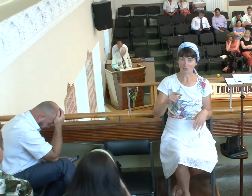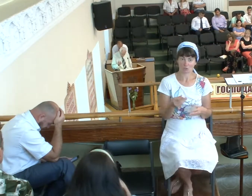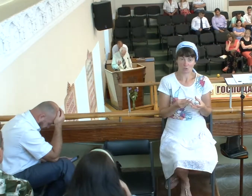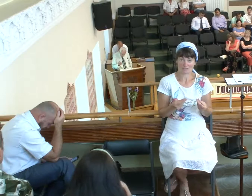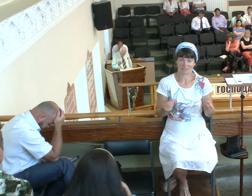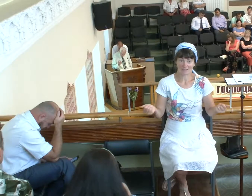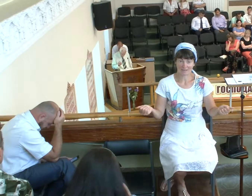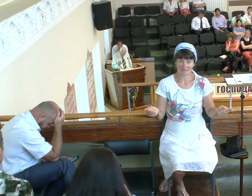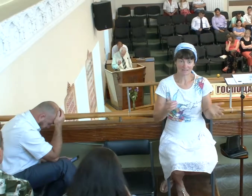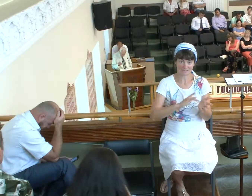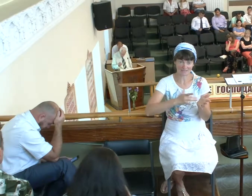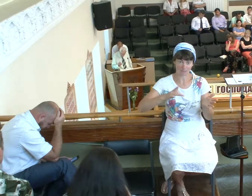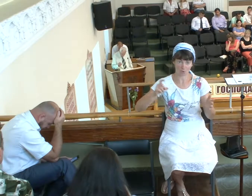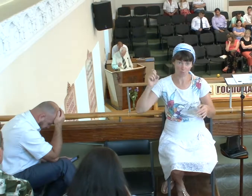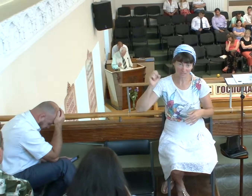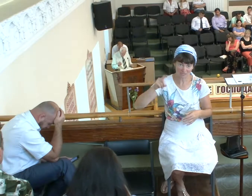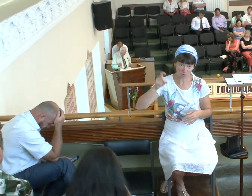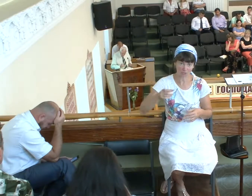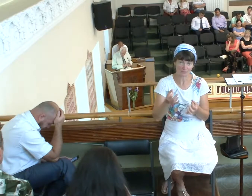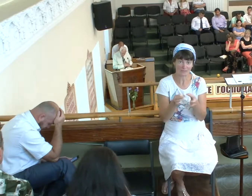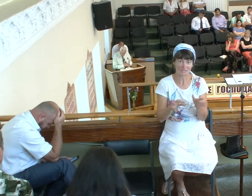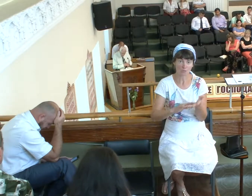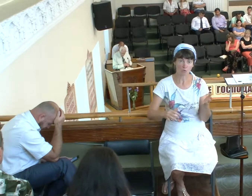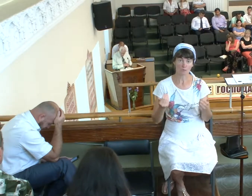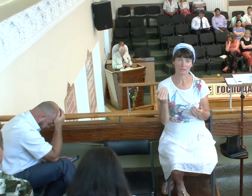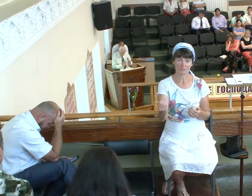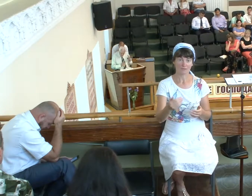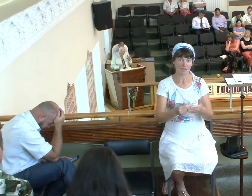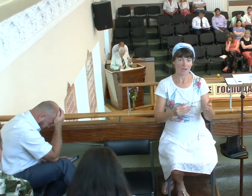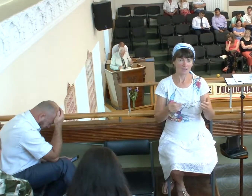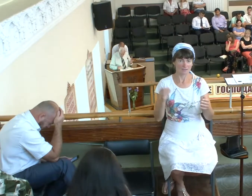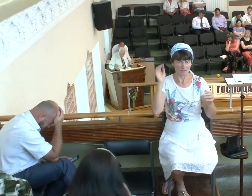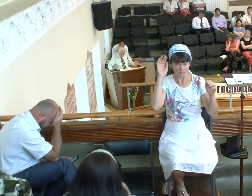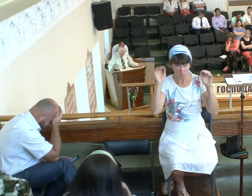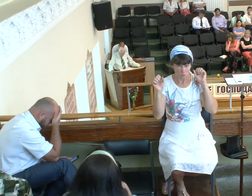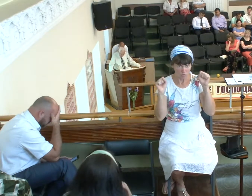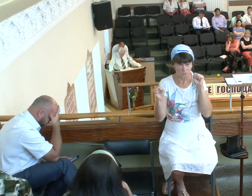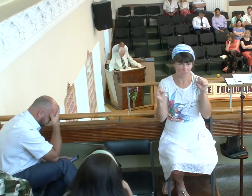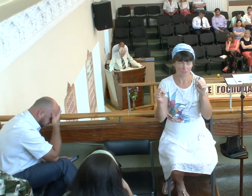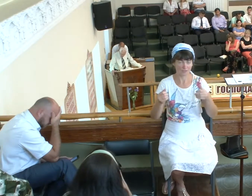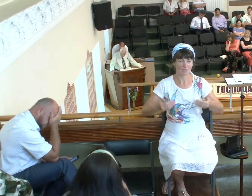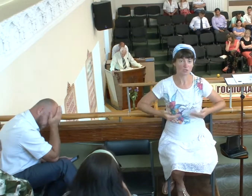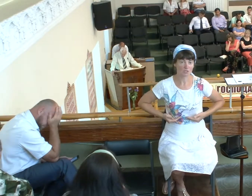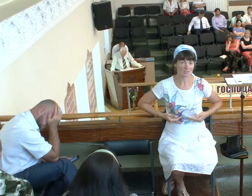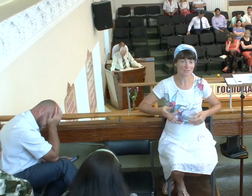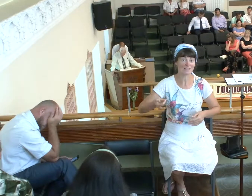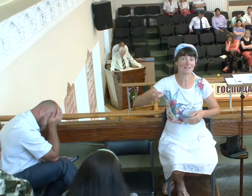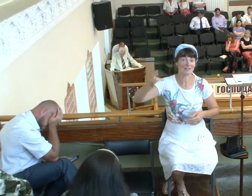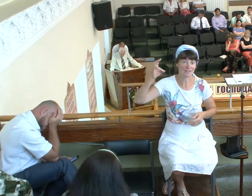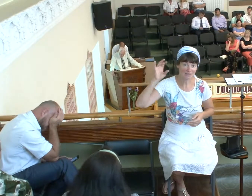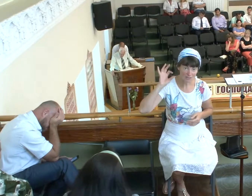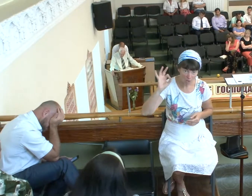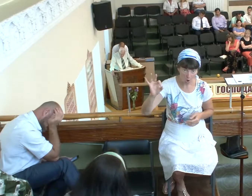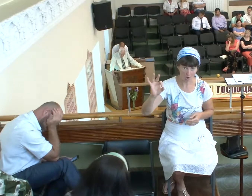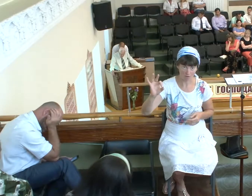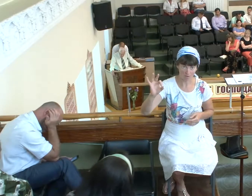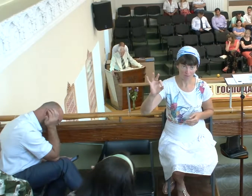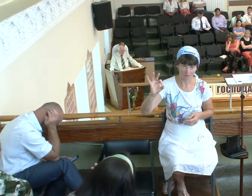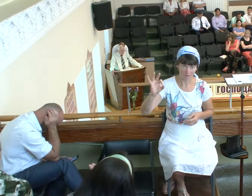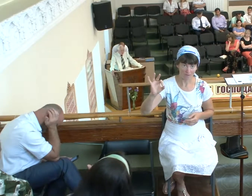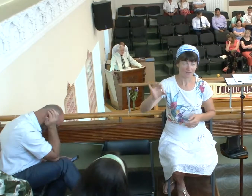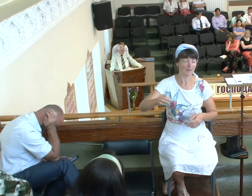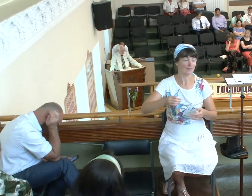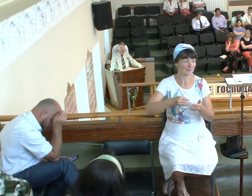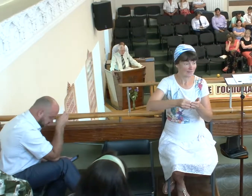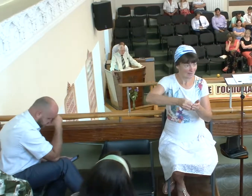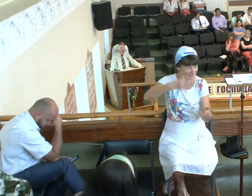золотом искуплены вы от светной жизни, преданы вам Отцом, но драгоценной кровью Христа, как непорочного и